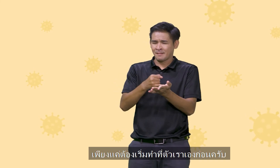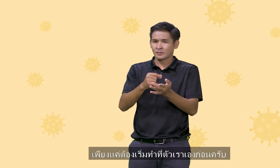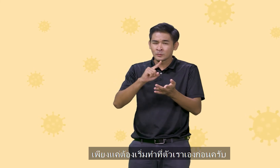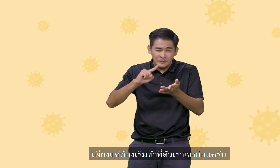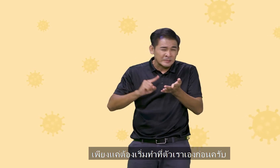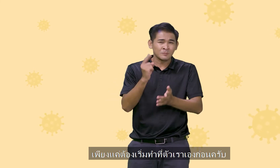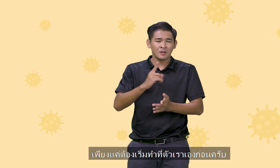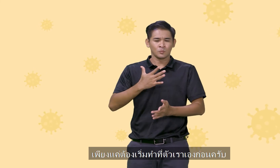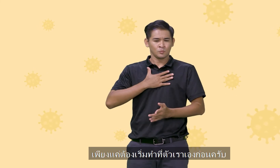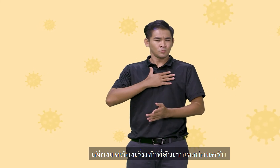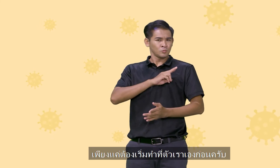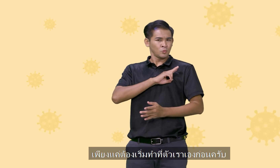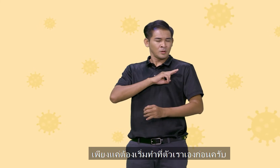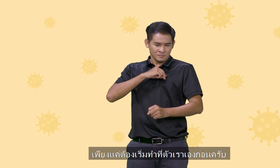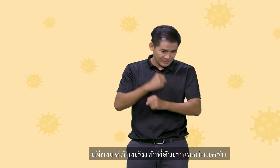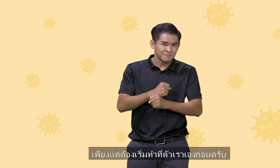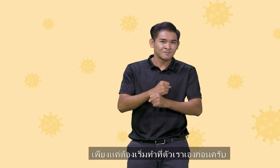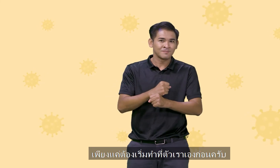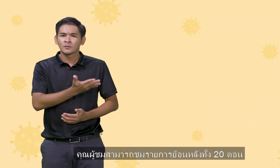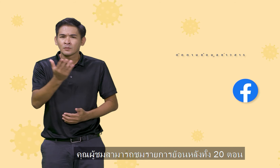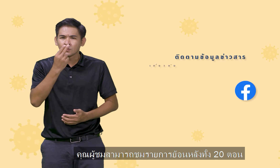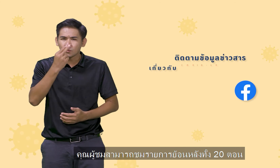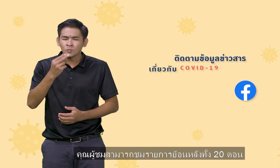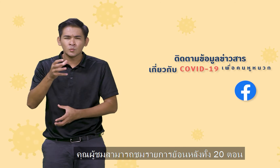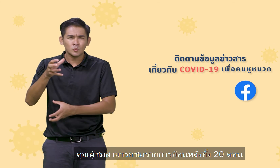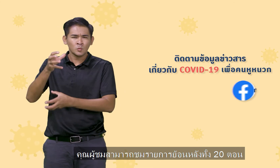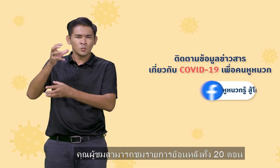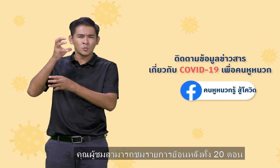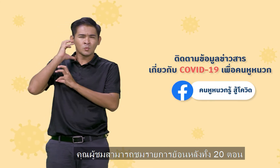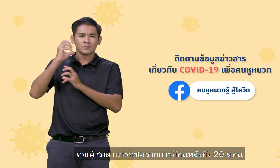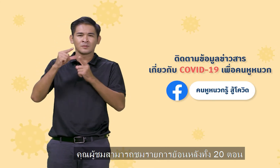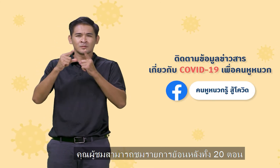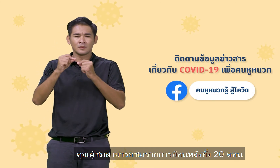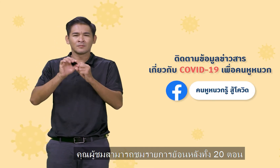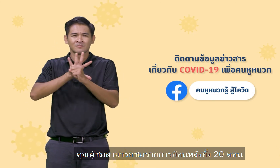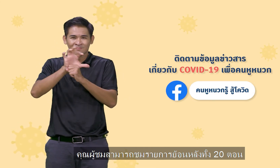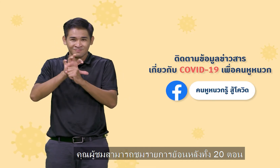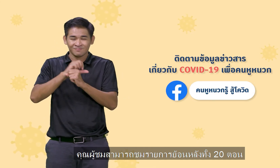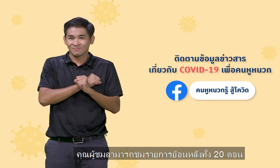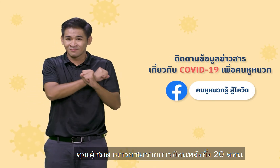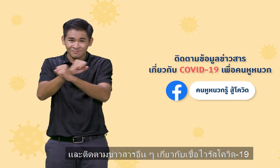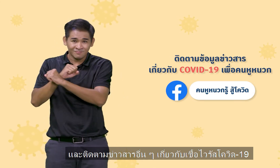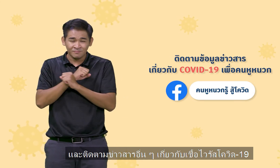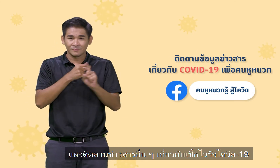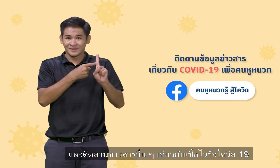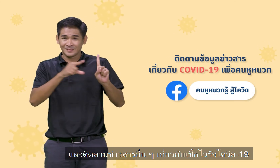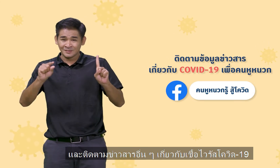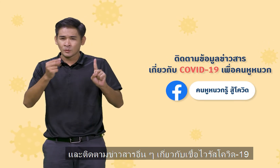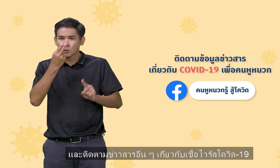แค่ต้องเริ่มทำที่ตัวเราเองก่อนครับคุณผู้ชมสามารถชมรายการย้อนหลังทั้ง20ตอนและติดตามข่าวสารอื่น